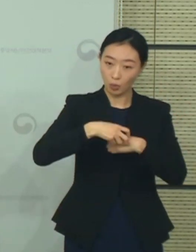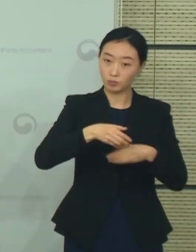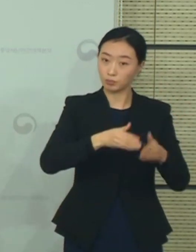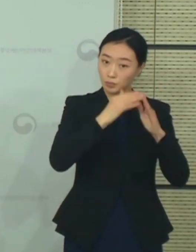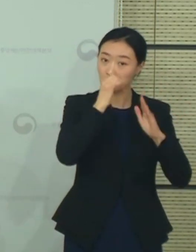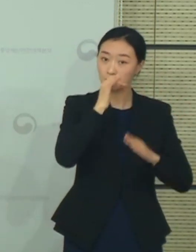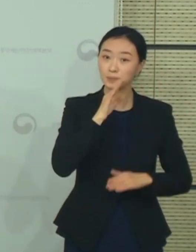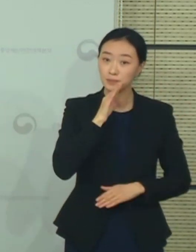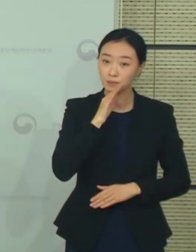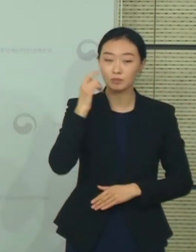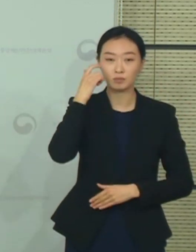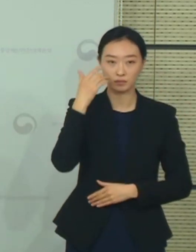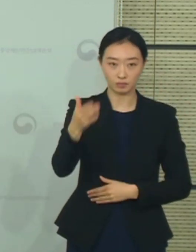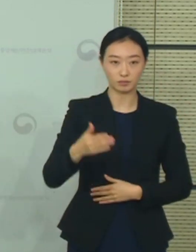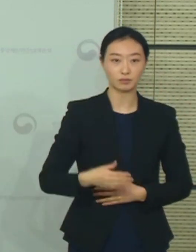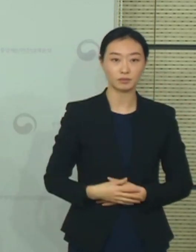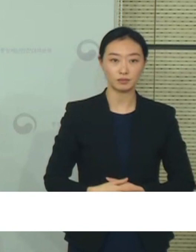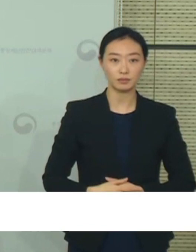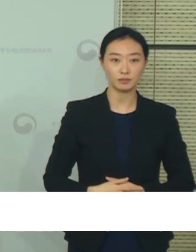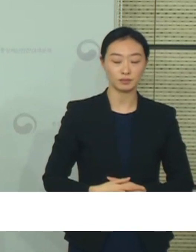확인 부탁드립니다.